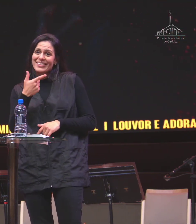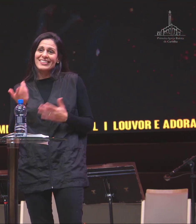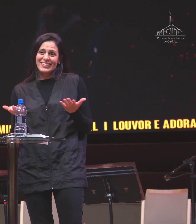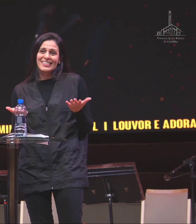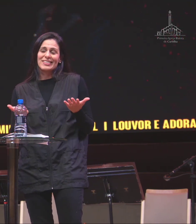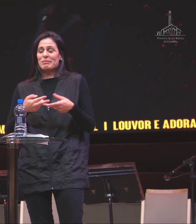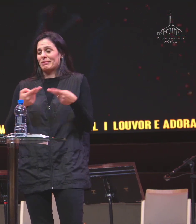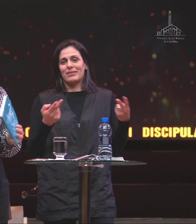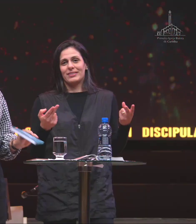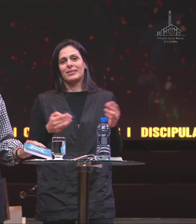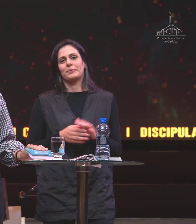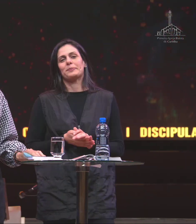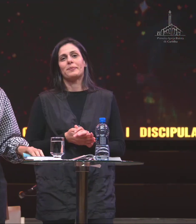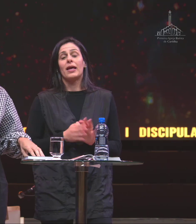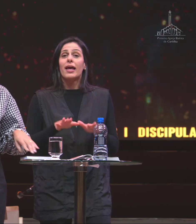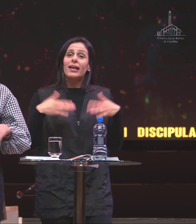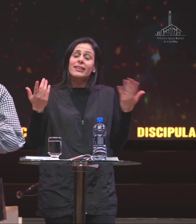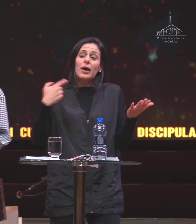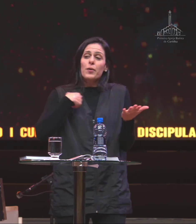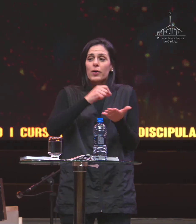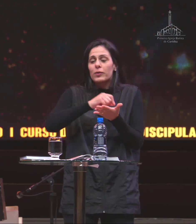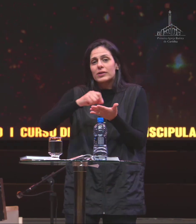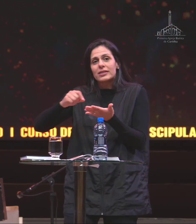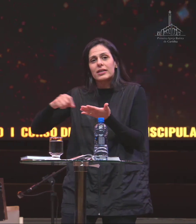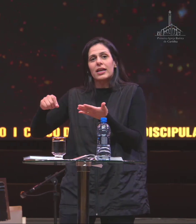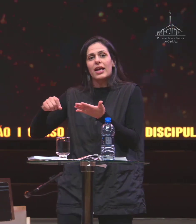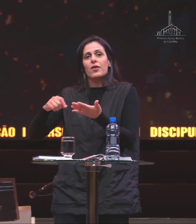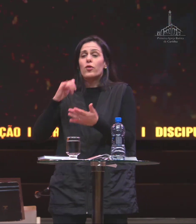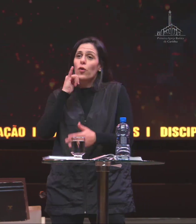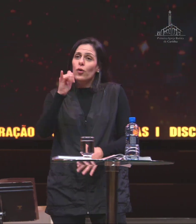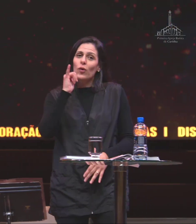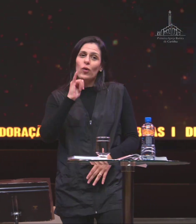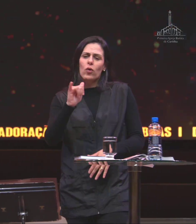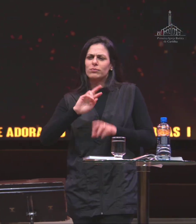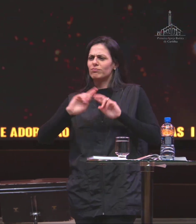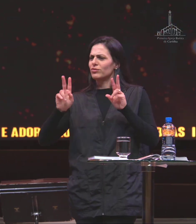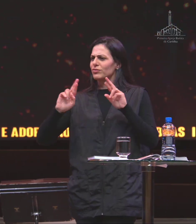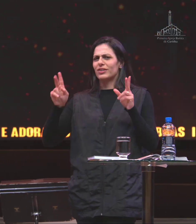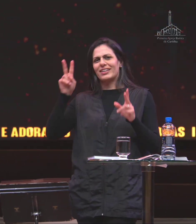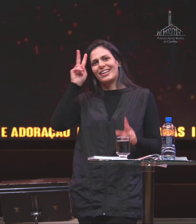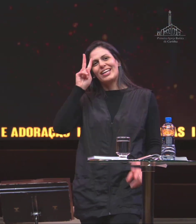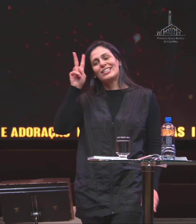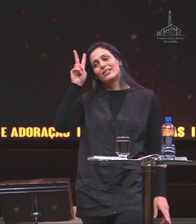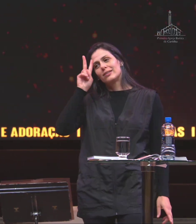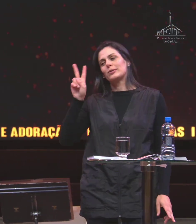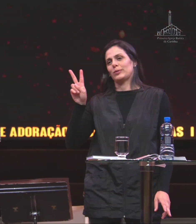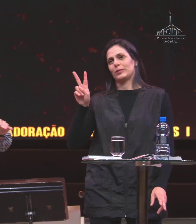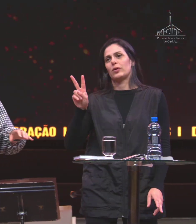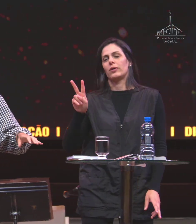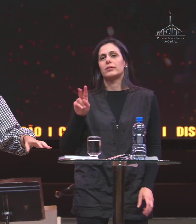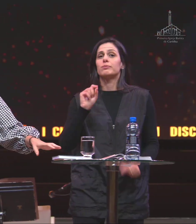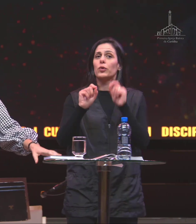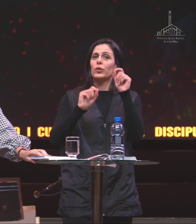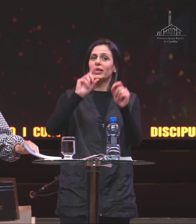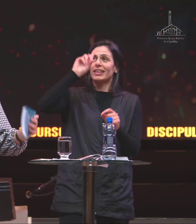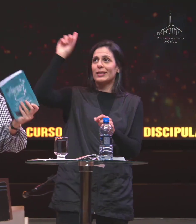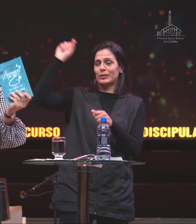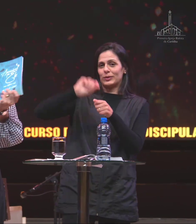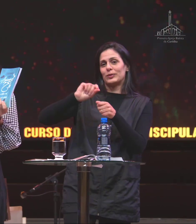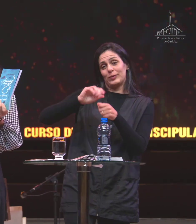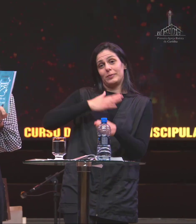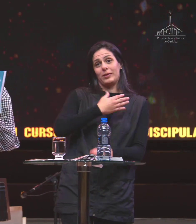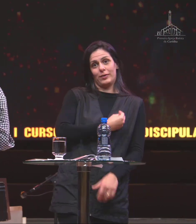eu, né, deixei de lado. Depois de um tempo passou a mesma frase, Letícia. Daí falou